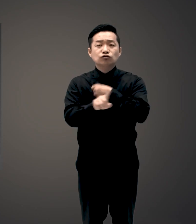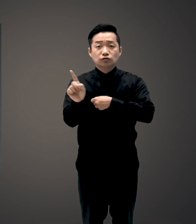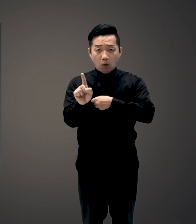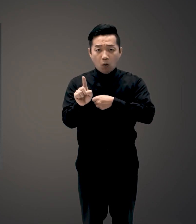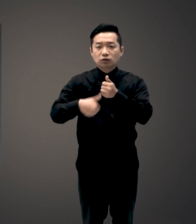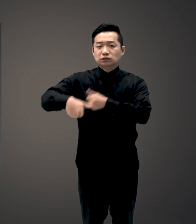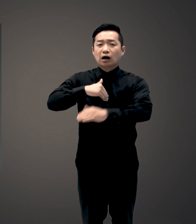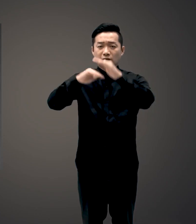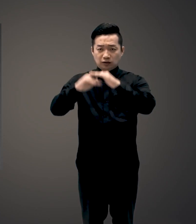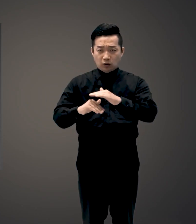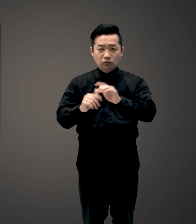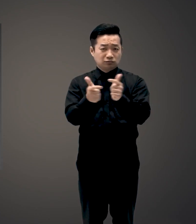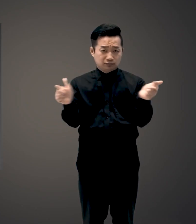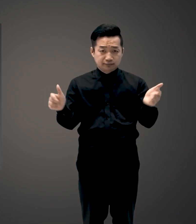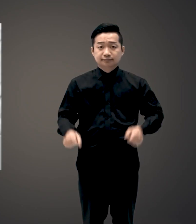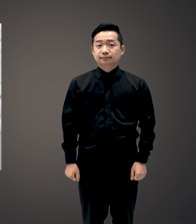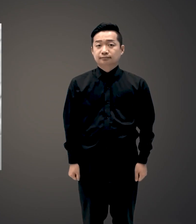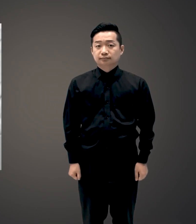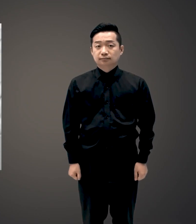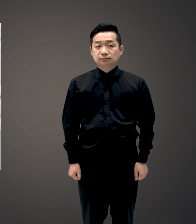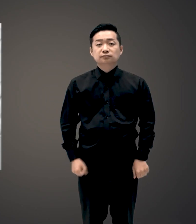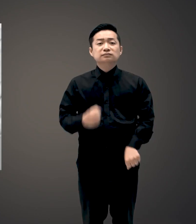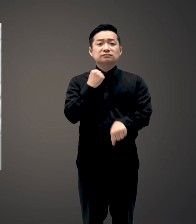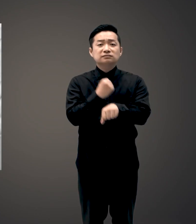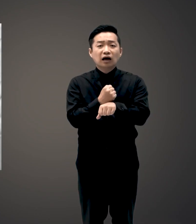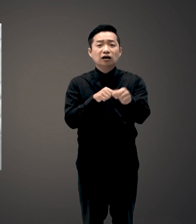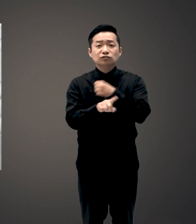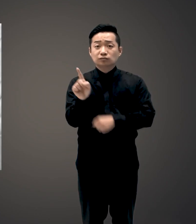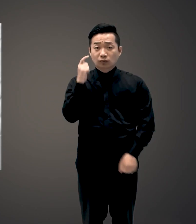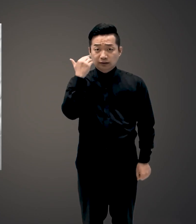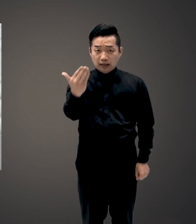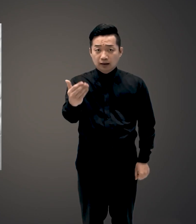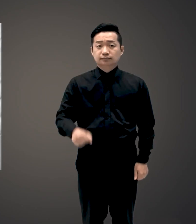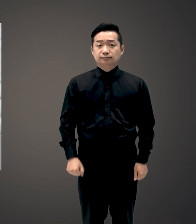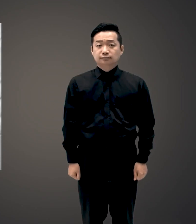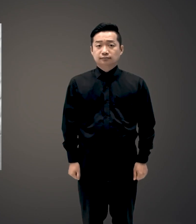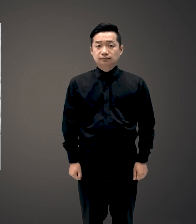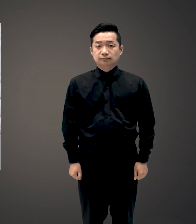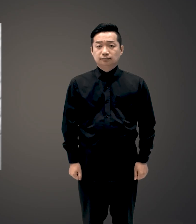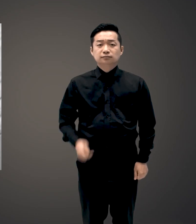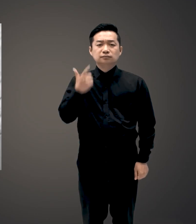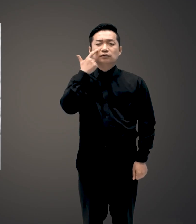들었다. 이전에는 그런 걸 본 적이 없었으니까. 무의미하고 완벽하며 안전했다.